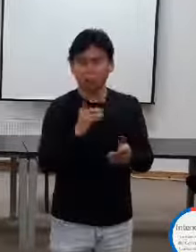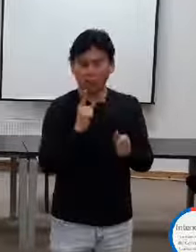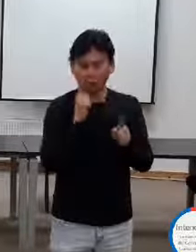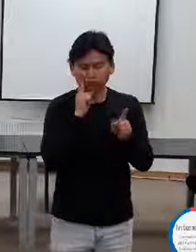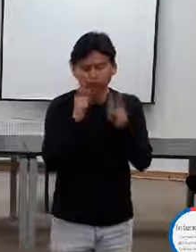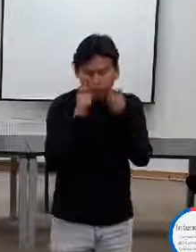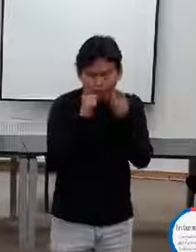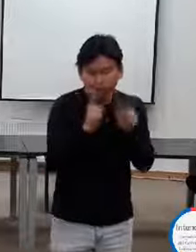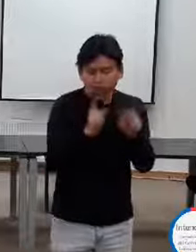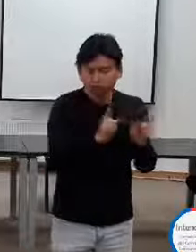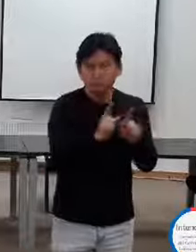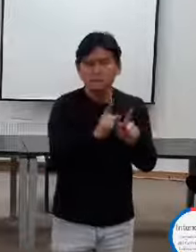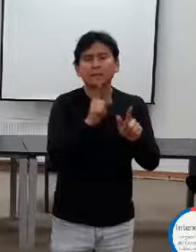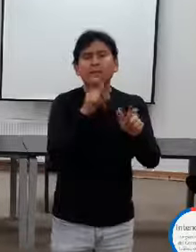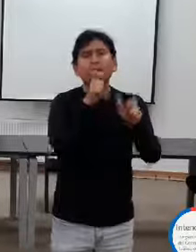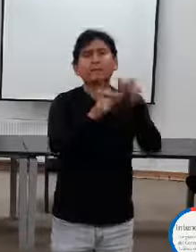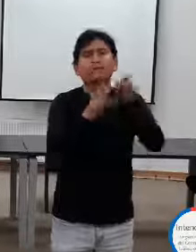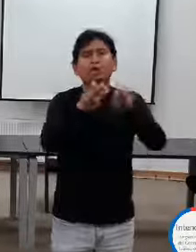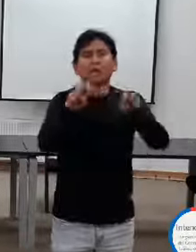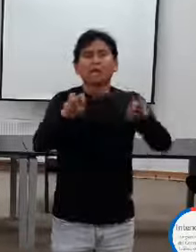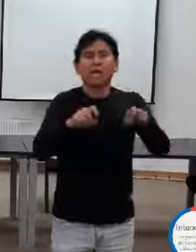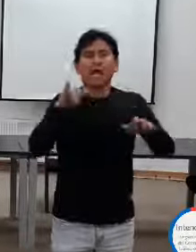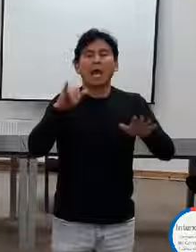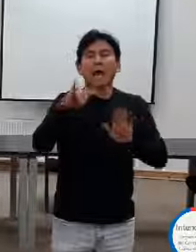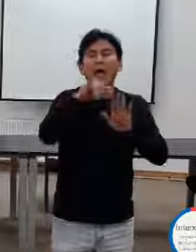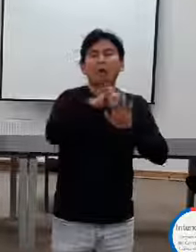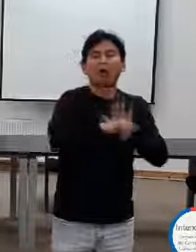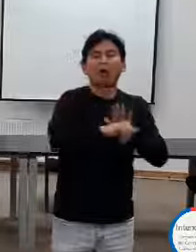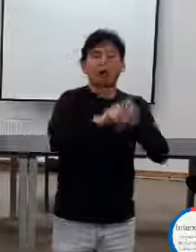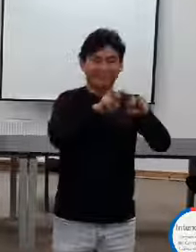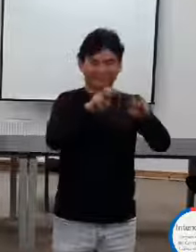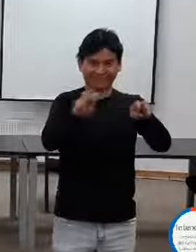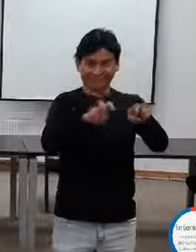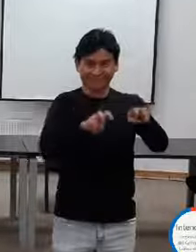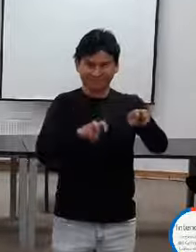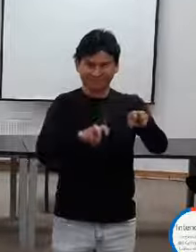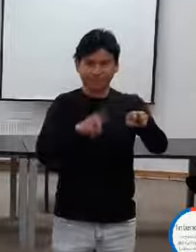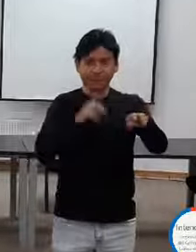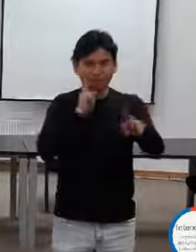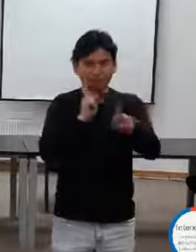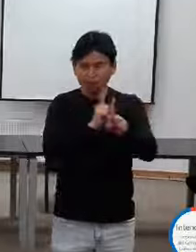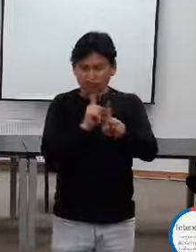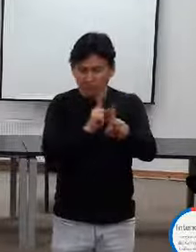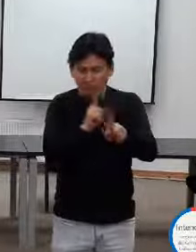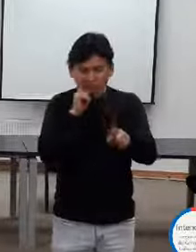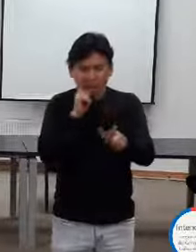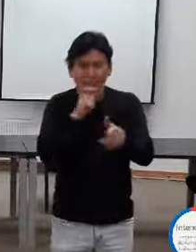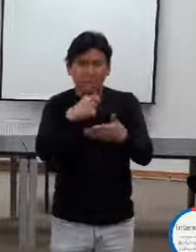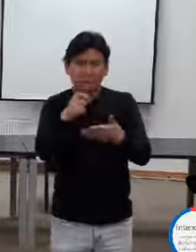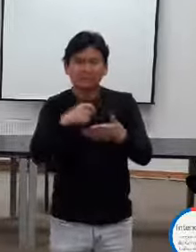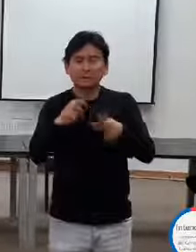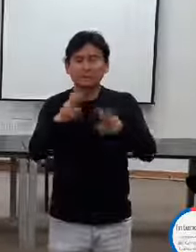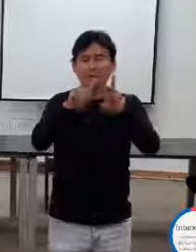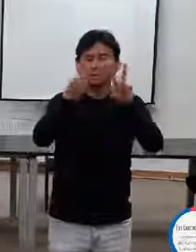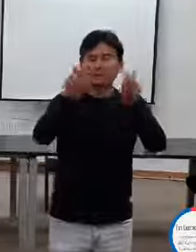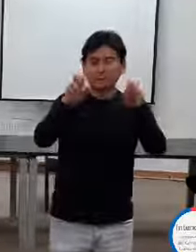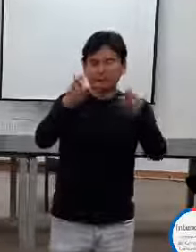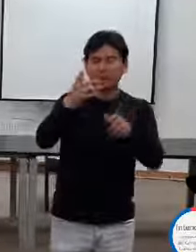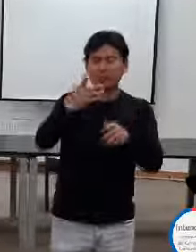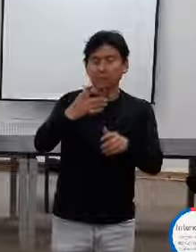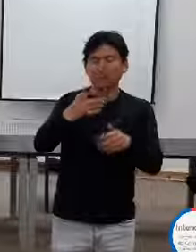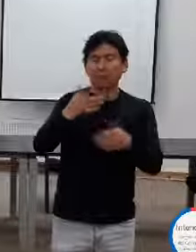seguimiento de los pasajeros o de las filas de interés, de acuerdo al seguimiento y la vigilancia epidemiológica que estamos